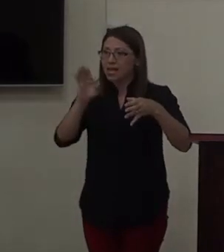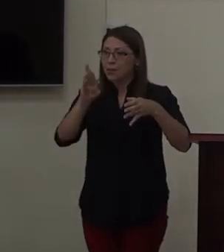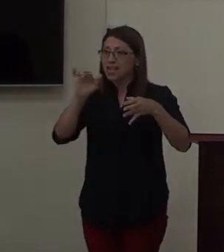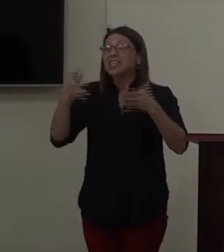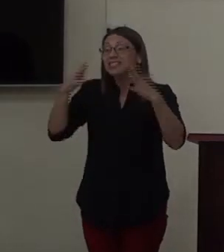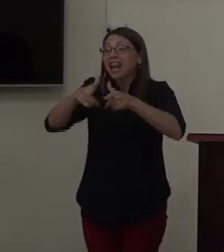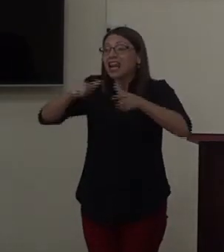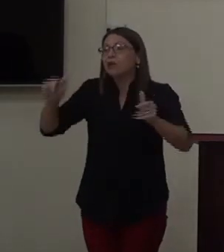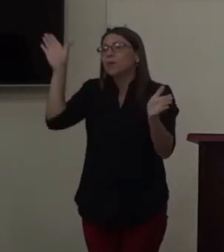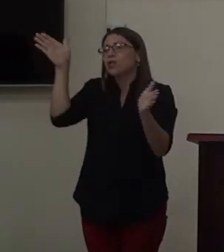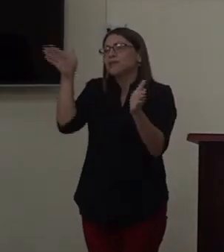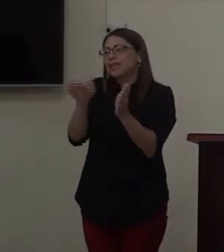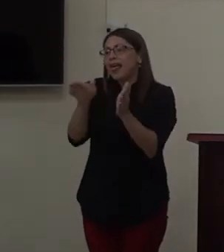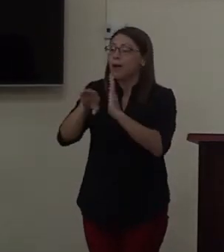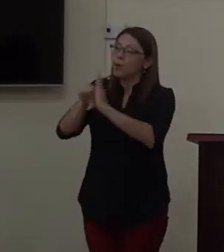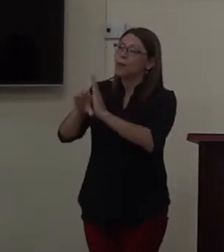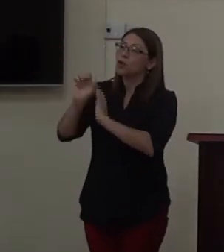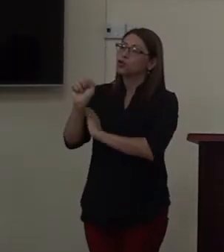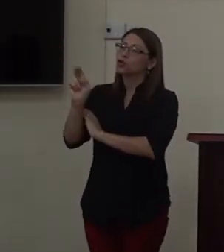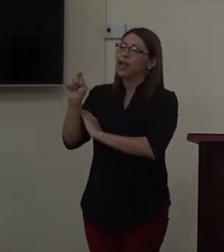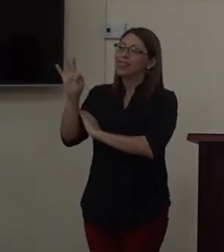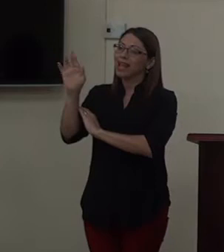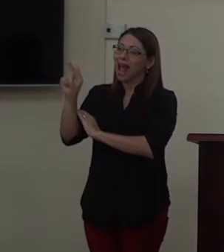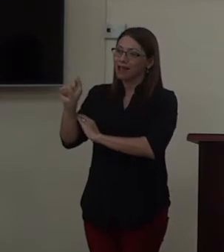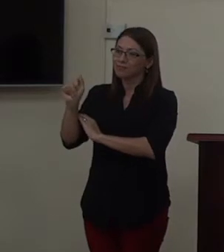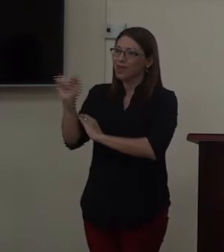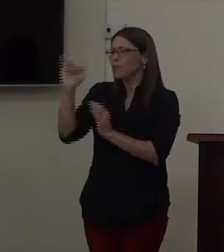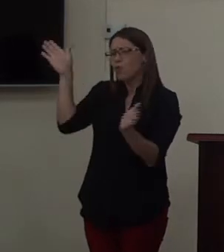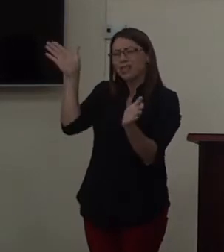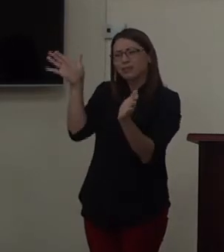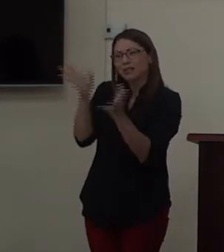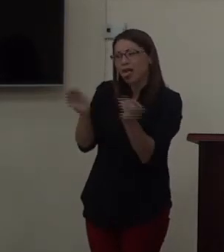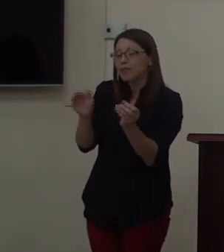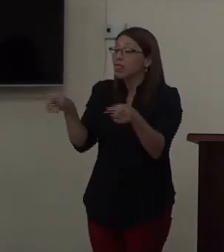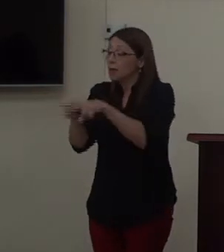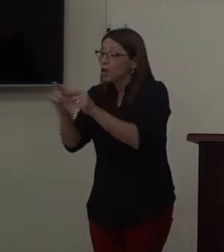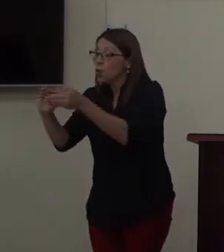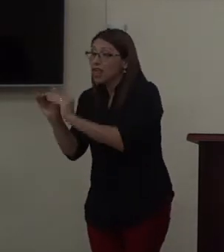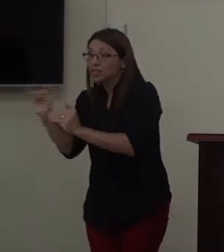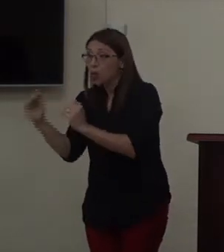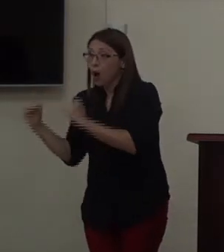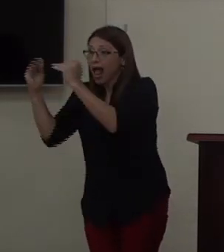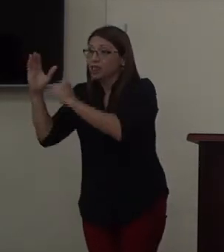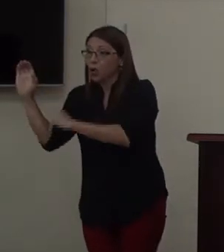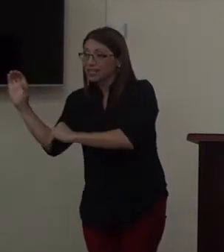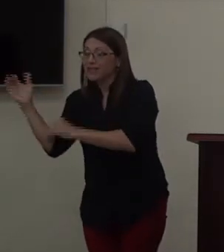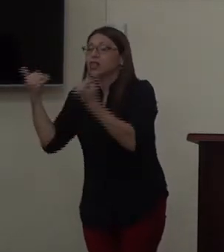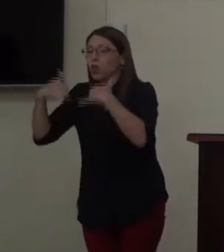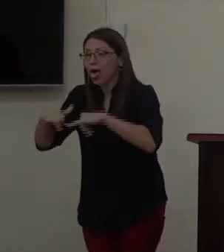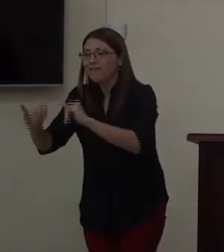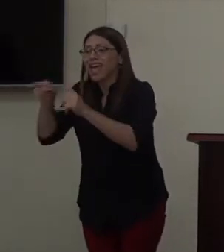como Sureta, muy, muy, muy desplazada, y comunidades como Alto Cachable, donde todavía es la lengua materna de los